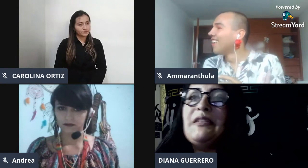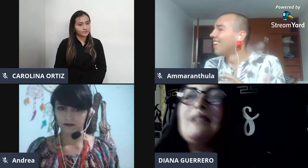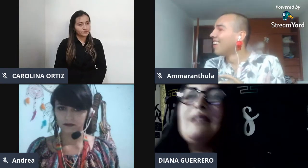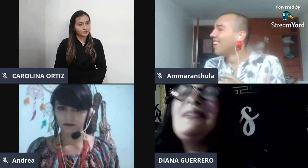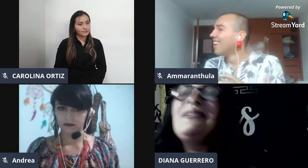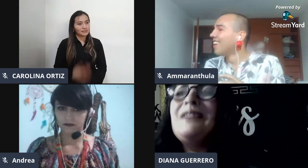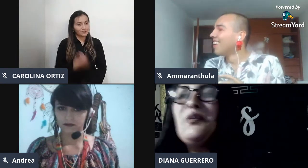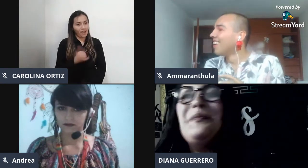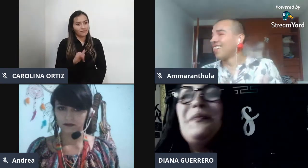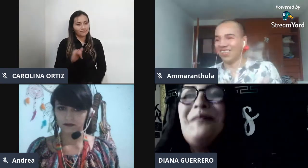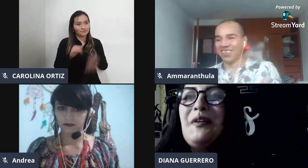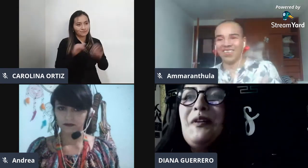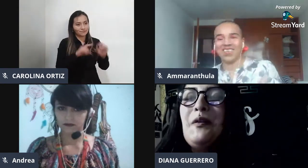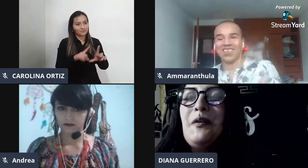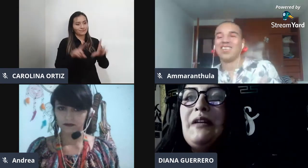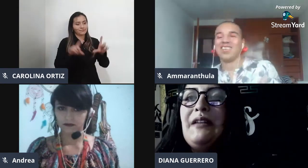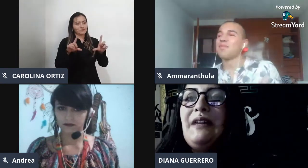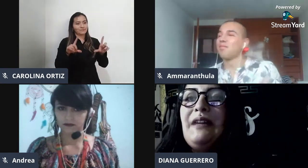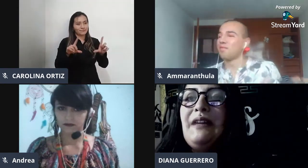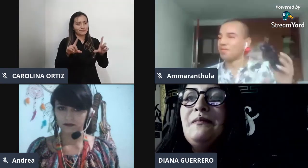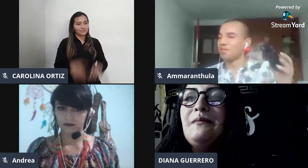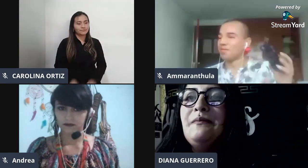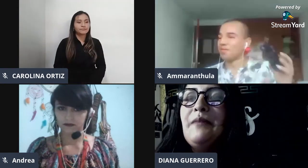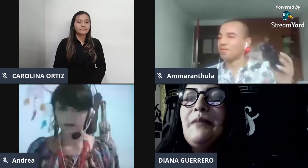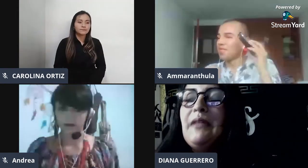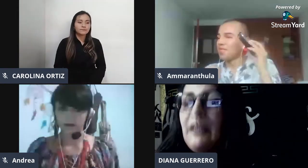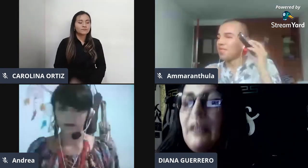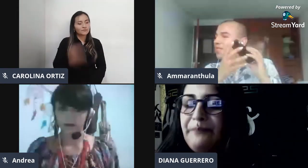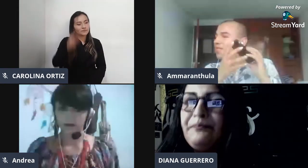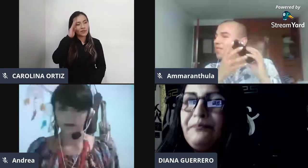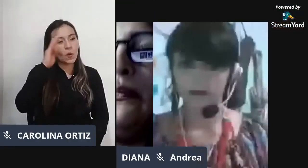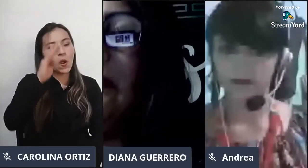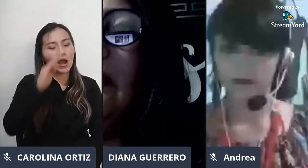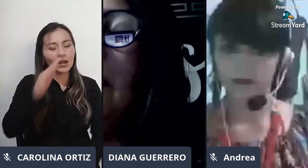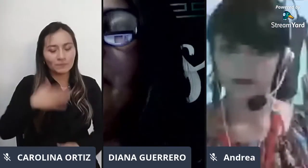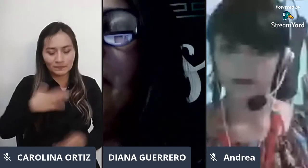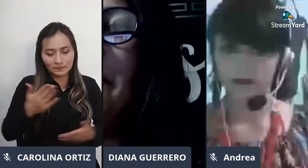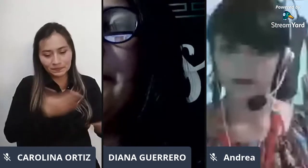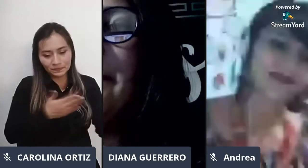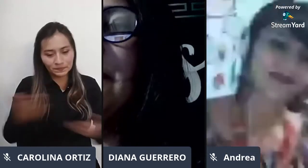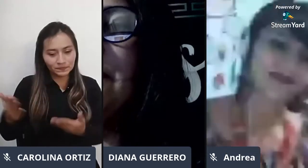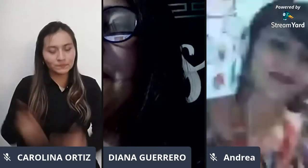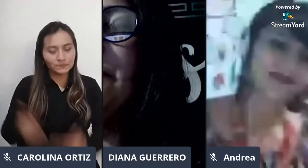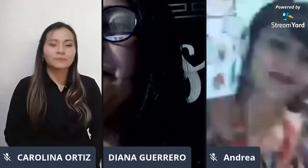Bueno, ya llegó. Hola, Andrea, bienvenida.